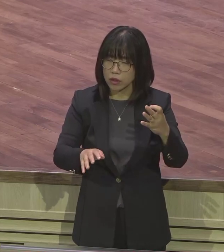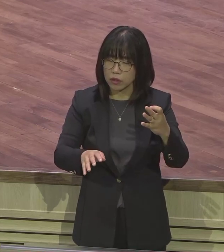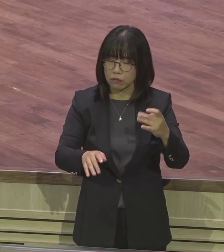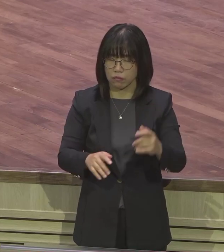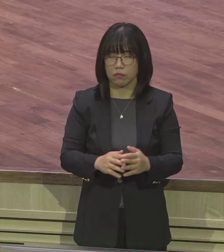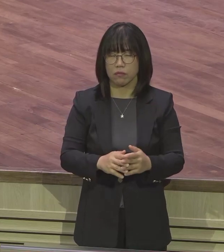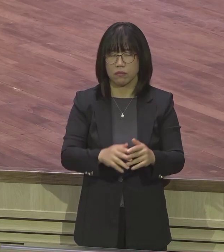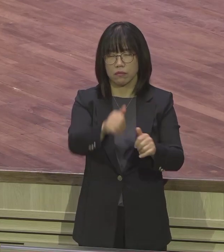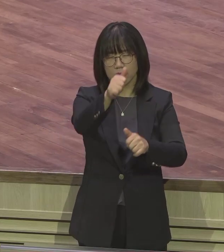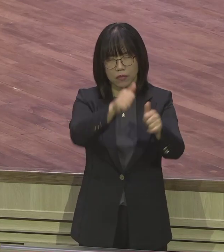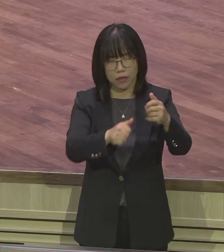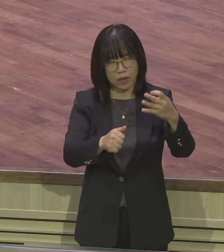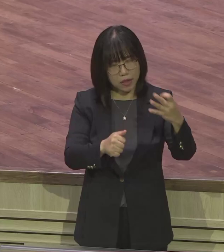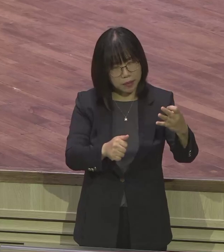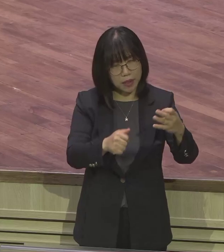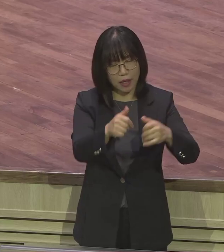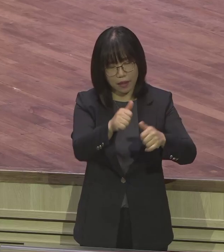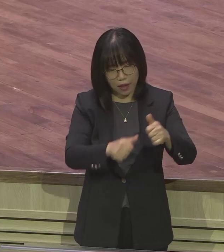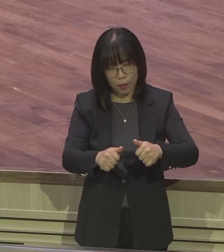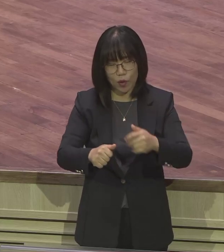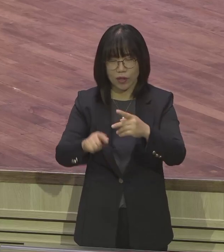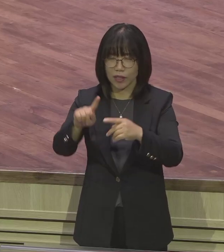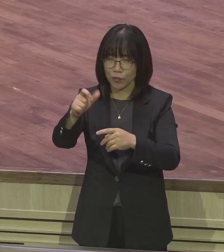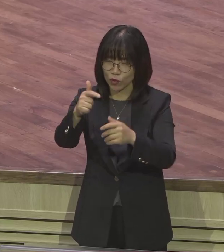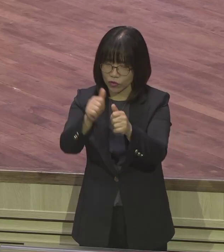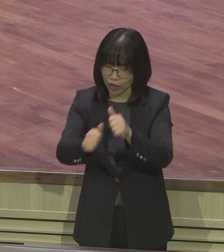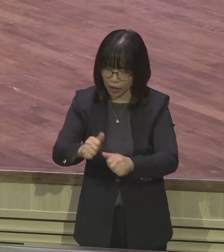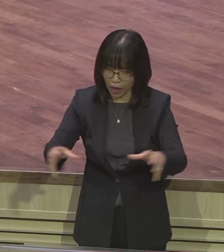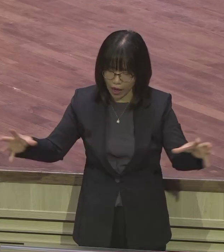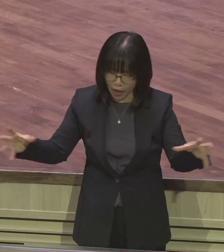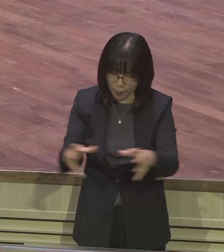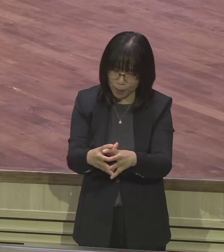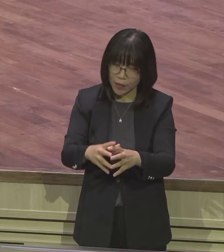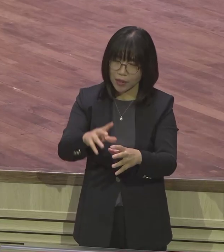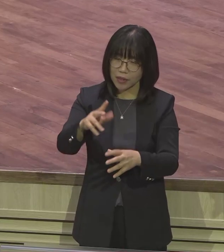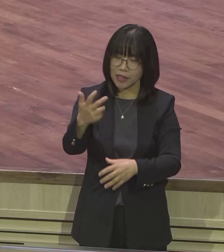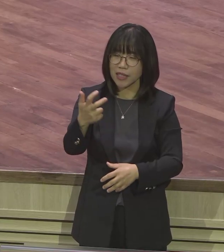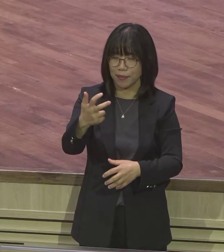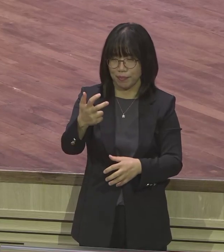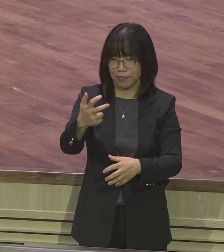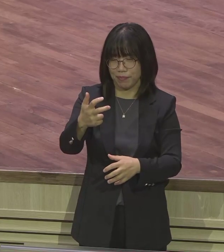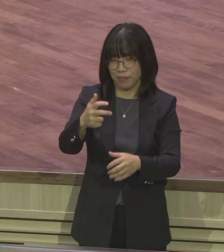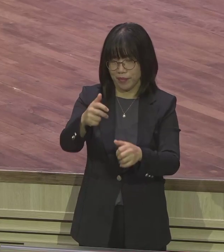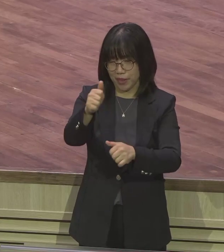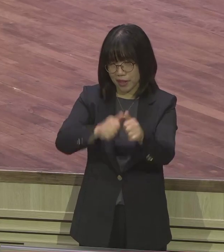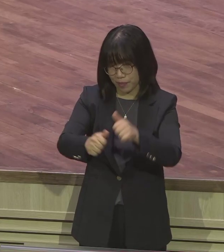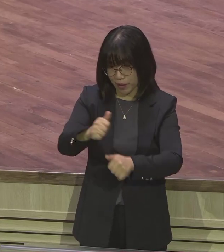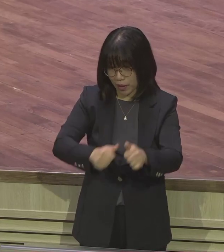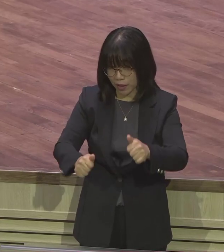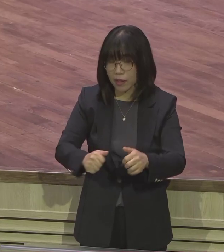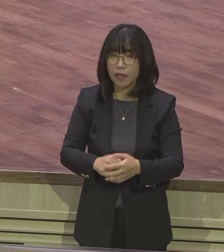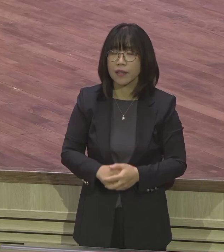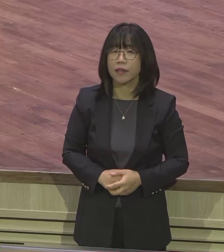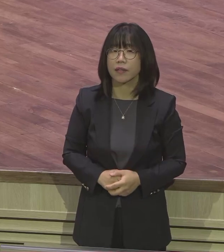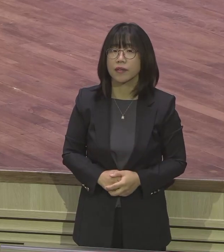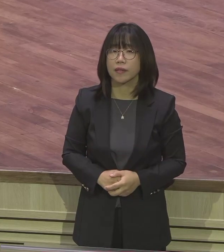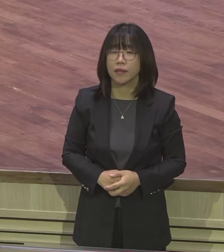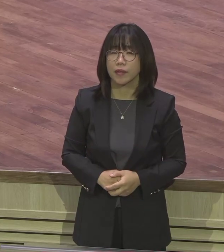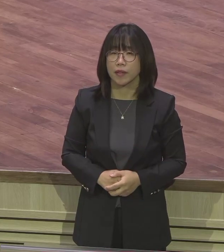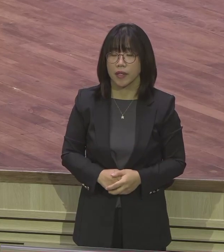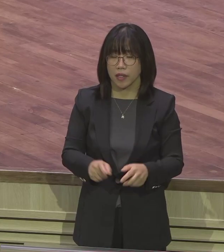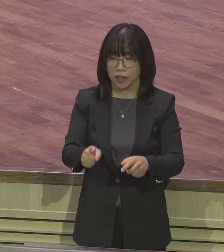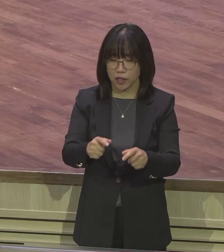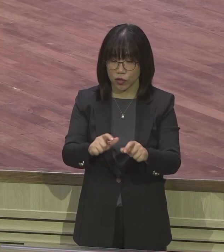함의 후손이 30대 셈의 후손이 26대 합하면 70대예요. 인류를 쫙 시작하는 이 퍼져나갈